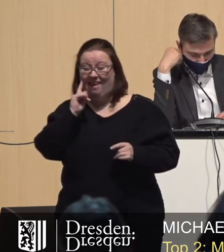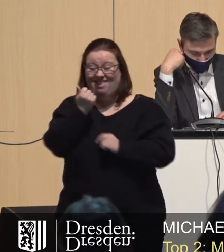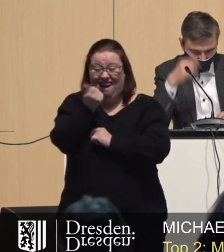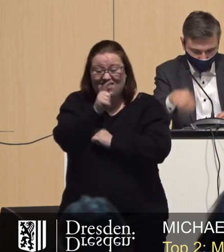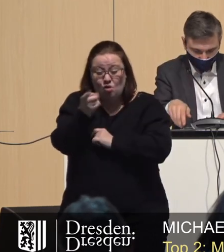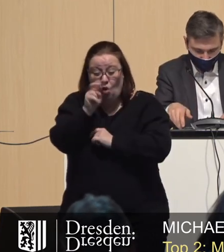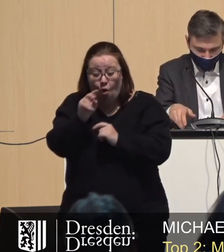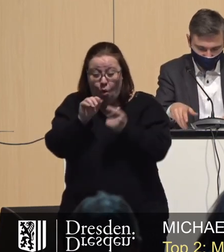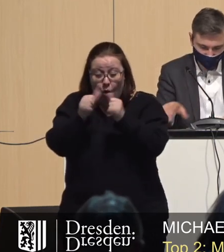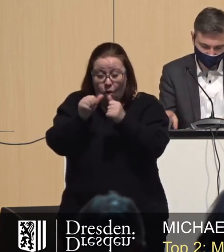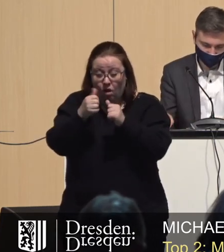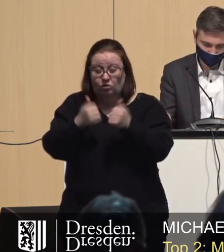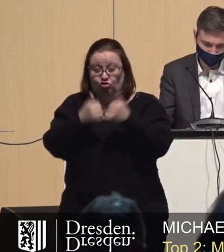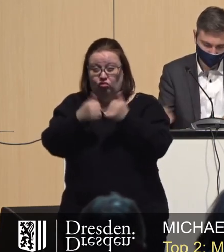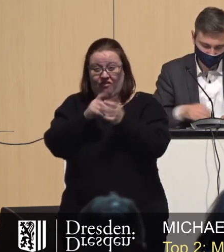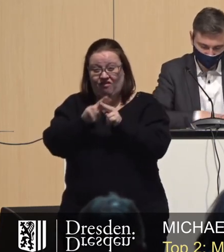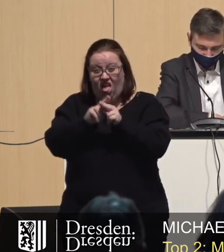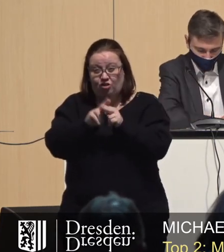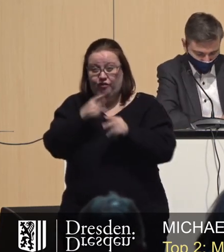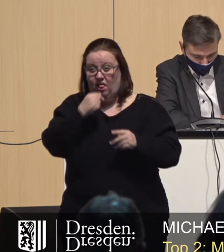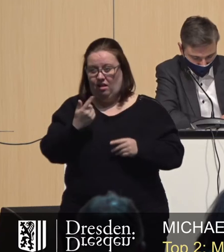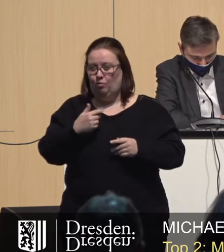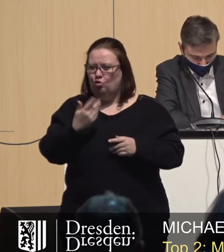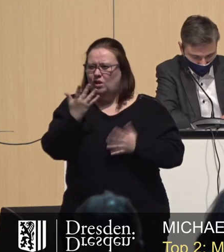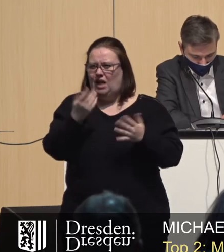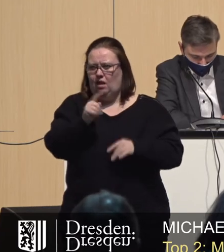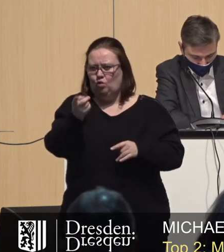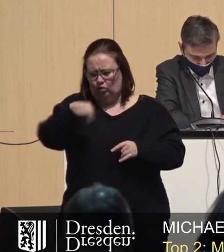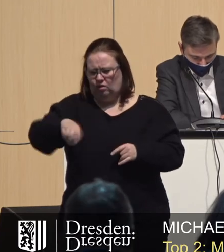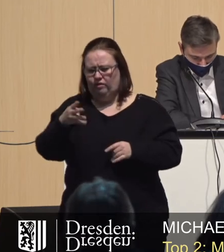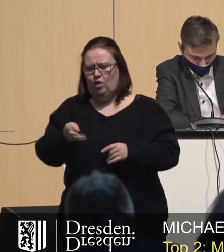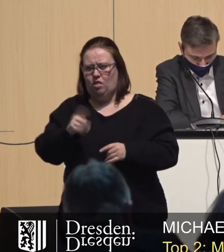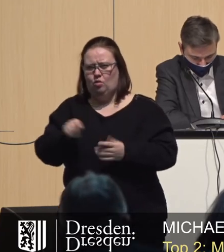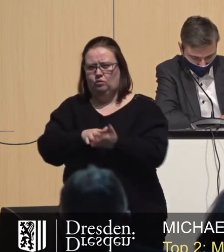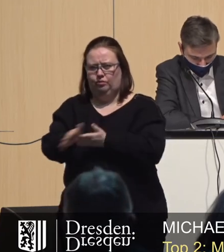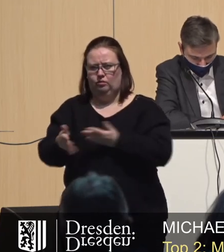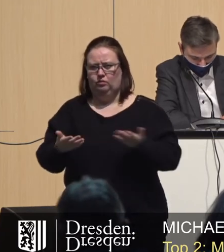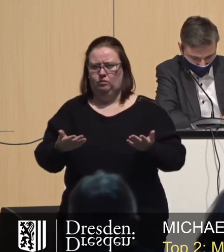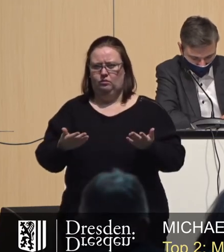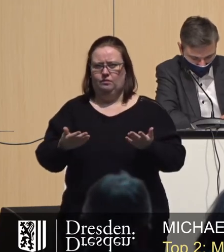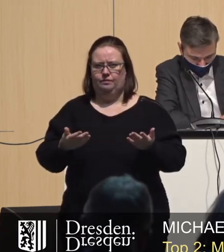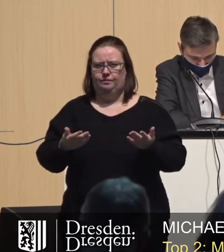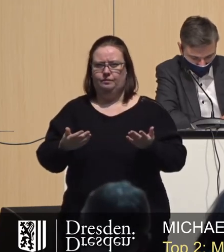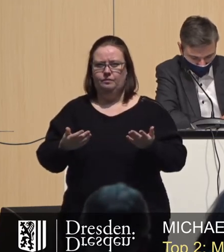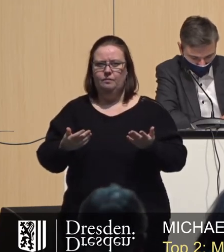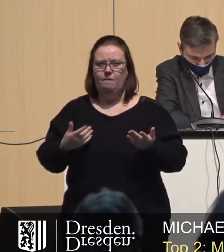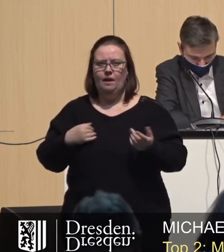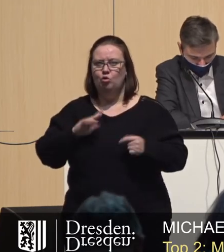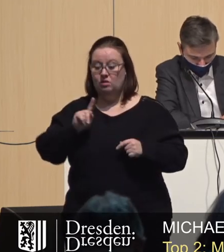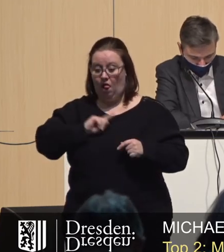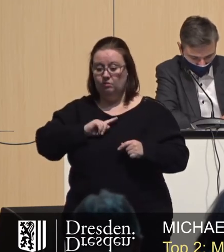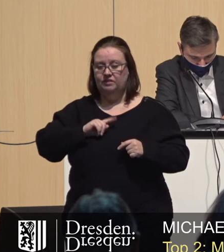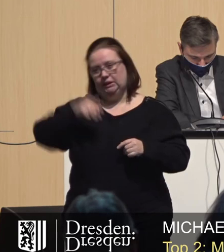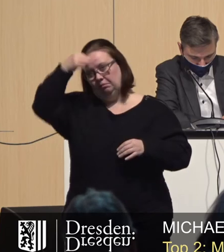Tausender wahrscheinlich oder 10.000 Euro gefeilscht werden wird. Fest steht eins, wir müssen keine Epidemiologen